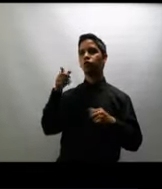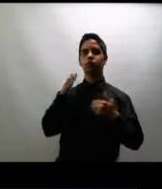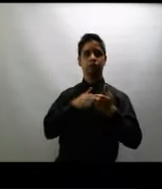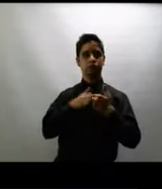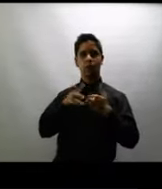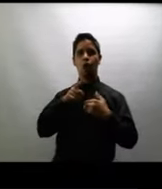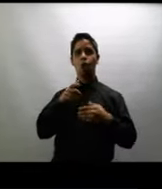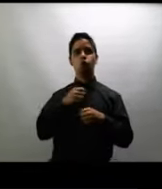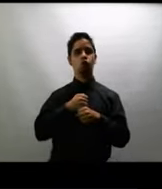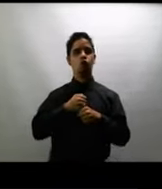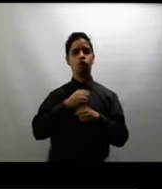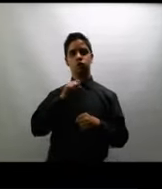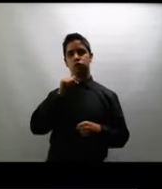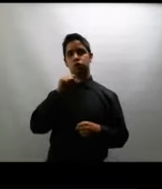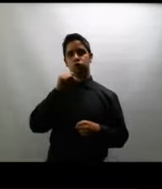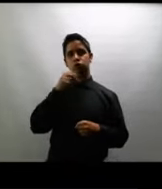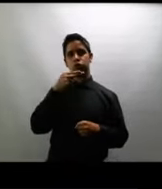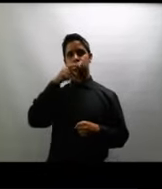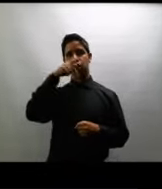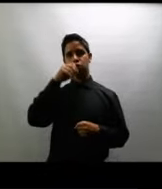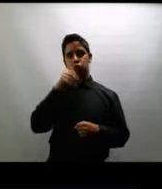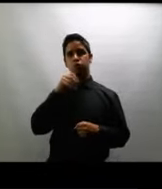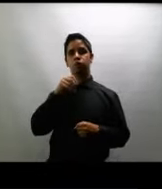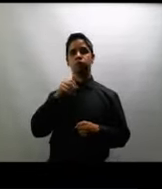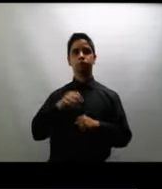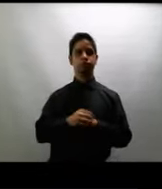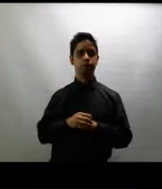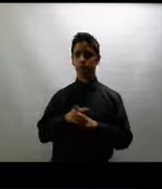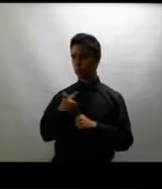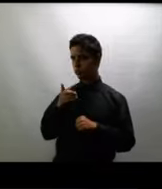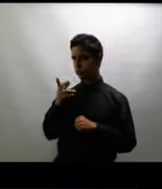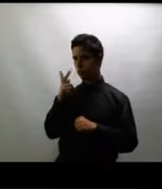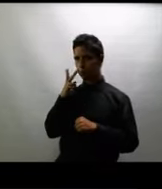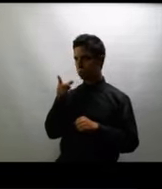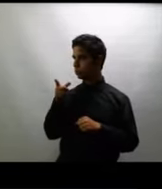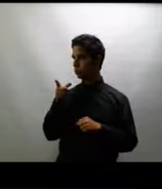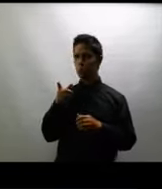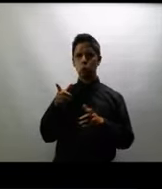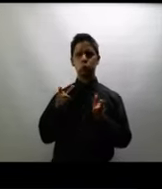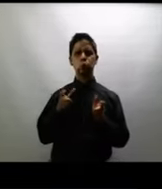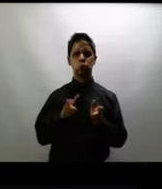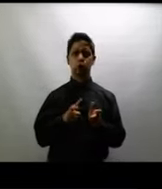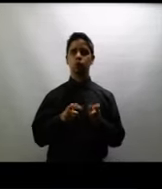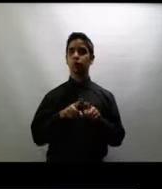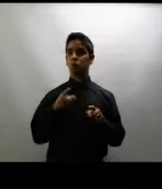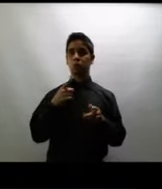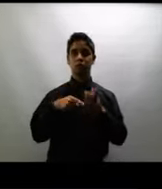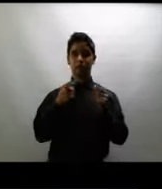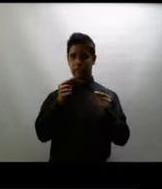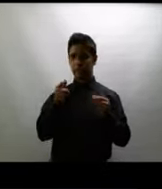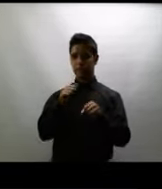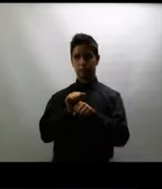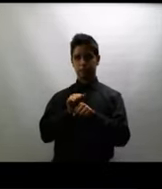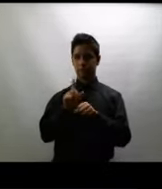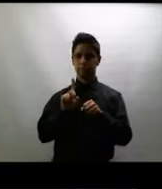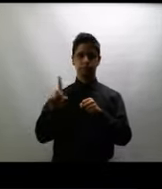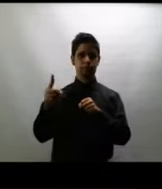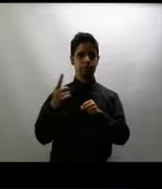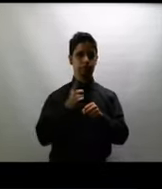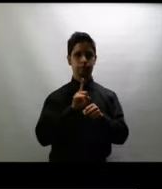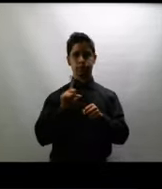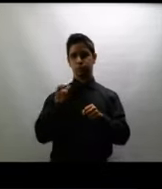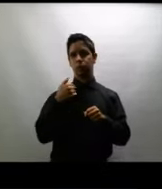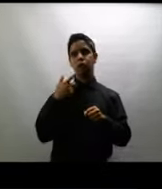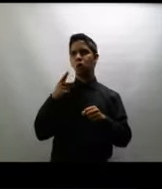la universidad y veo a este muchacho, un coffee shop, yo creo que es como el grande estudio, y él se movía de un lado a otro. El swing en los